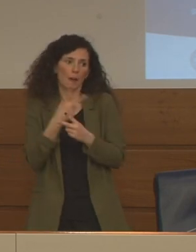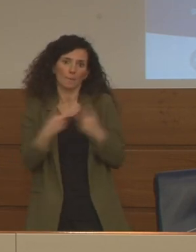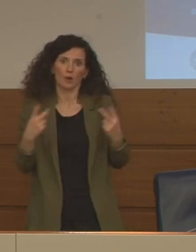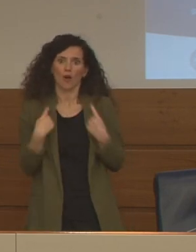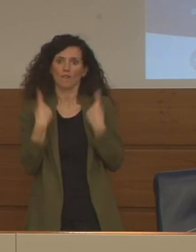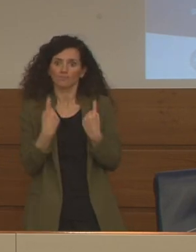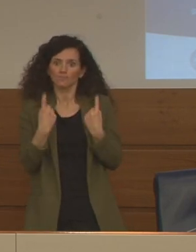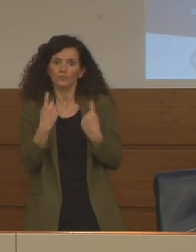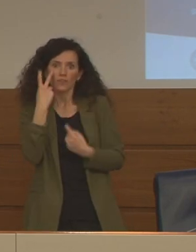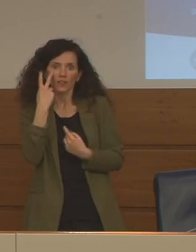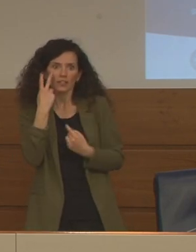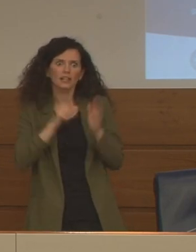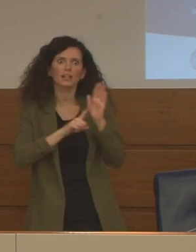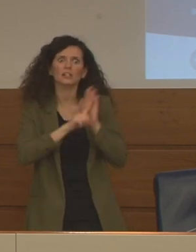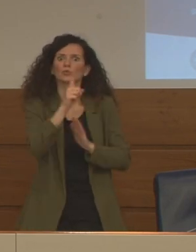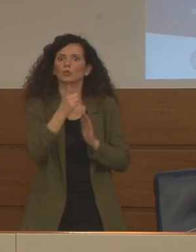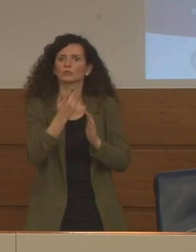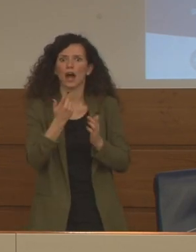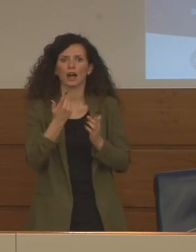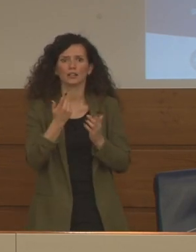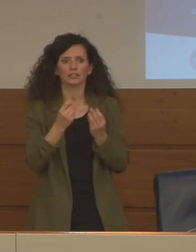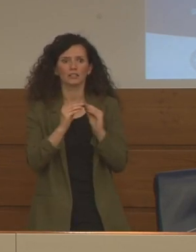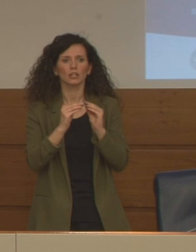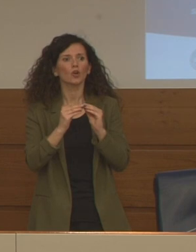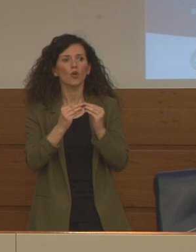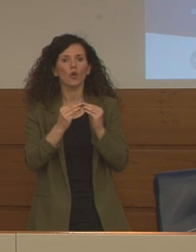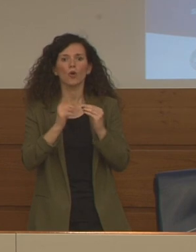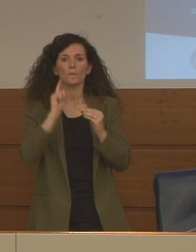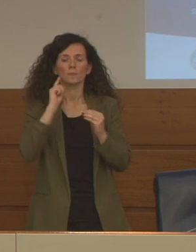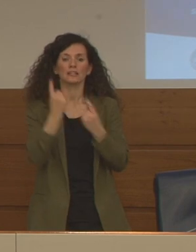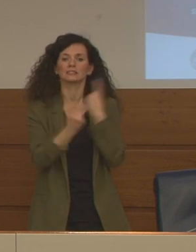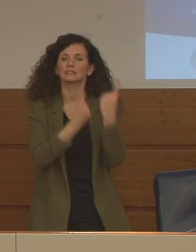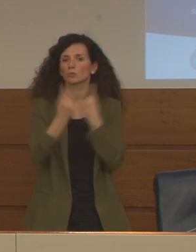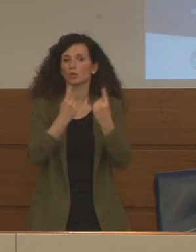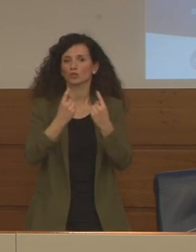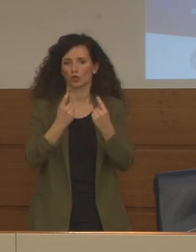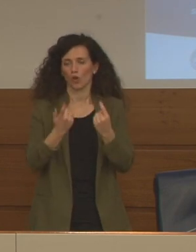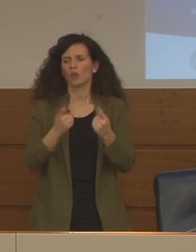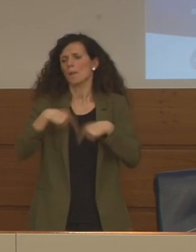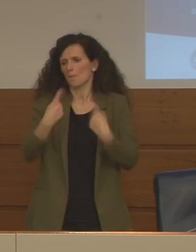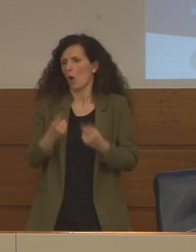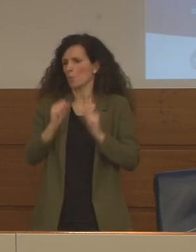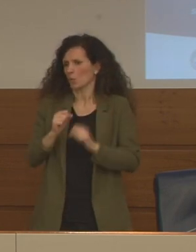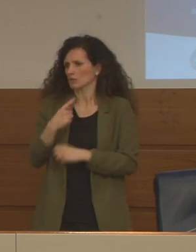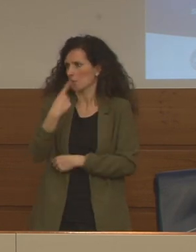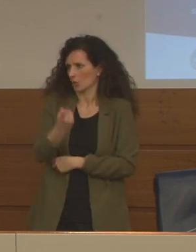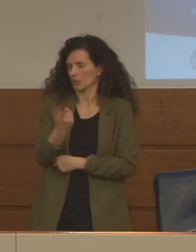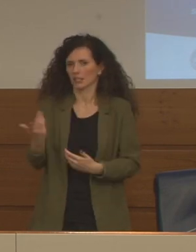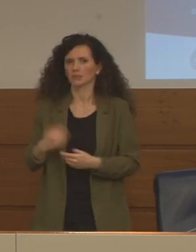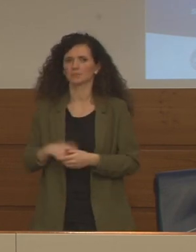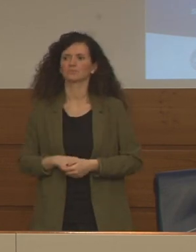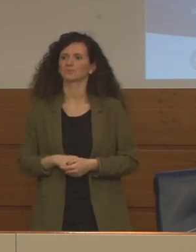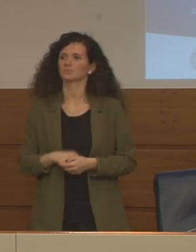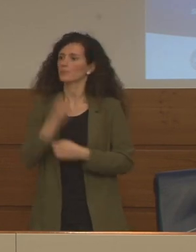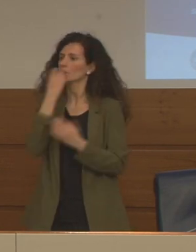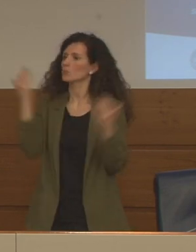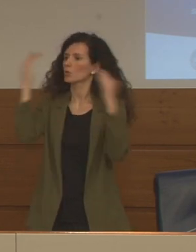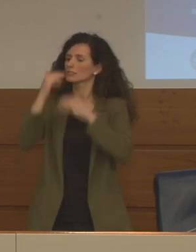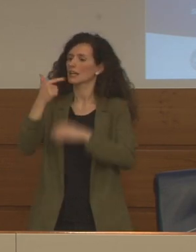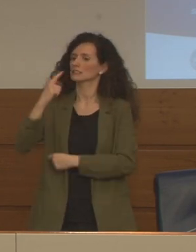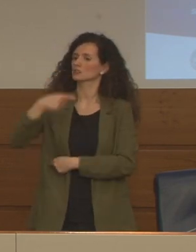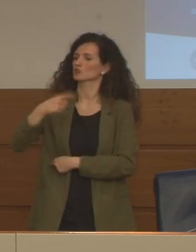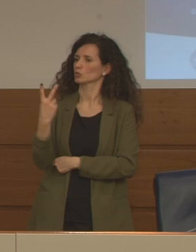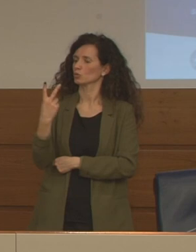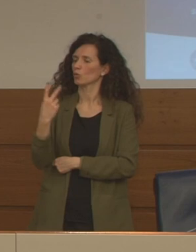agisca e in base alla sua azione poi faremo le considerazioni buonasera sa bene del tg2 professore ho